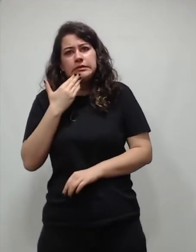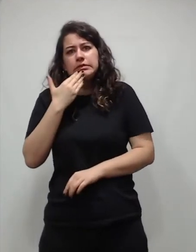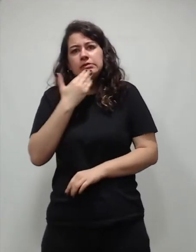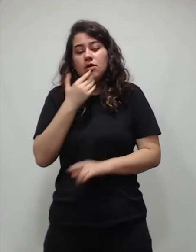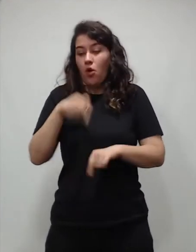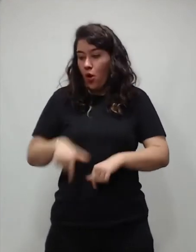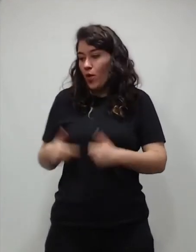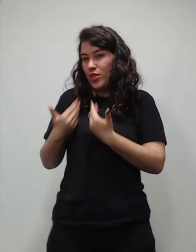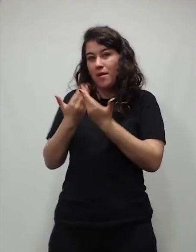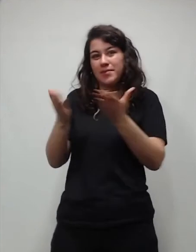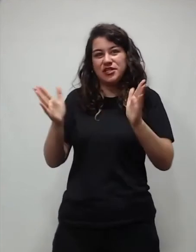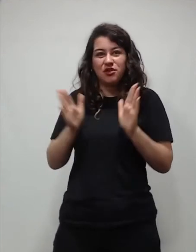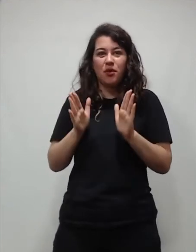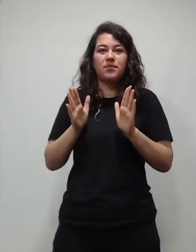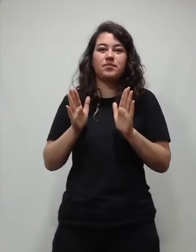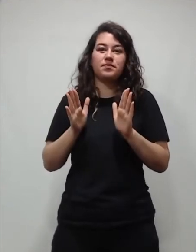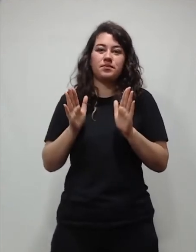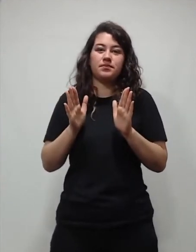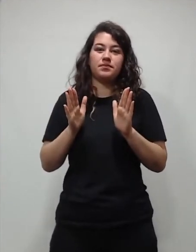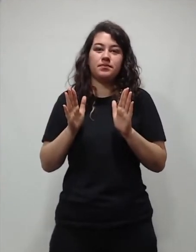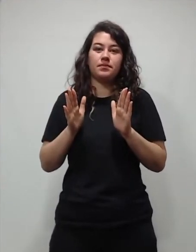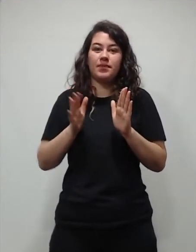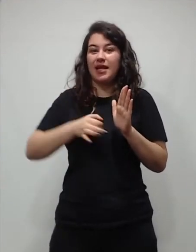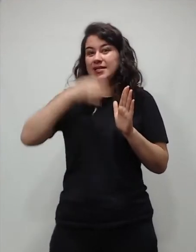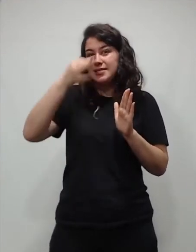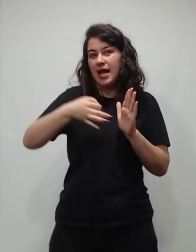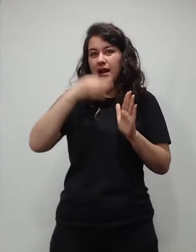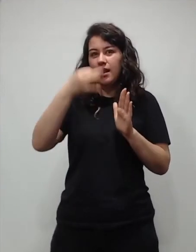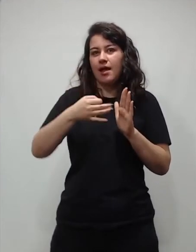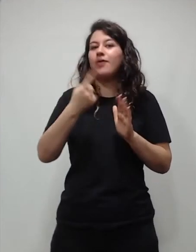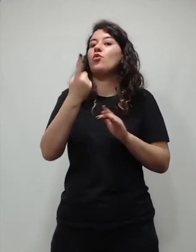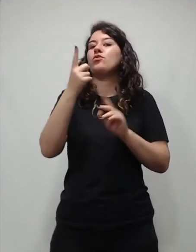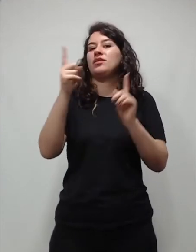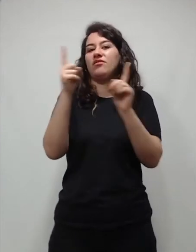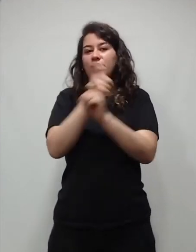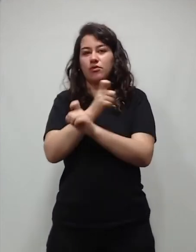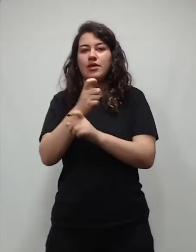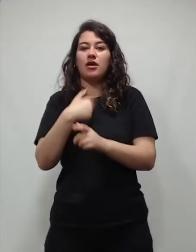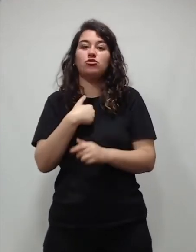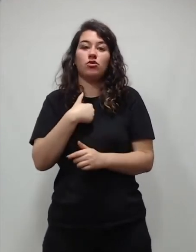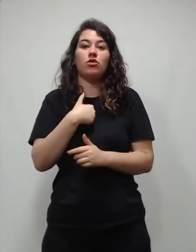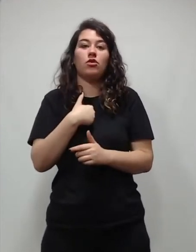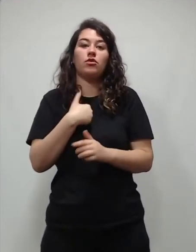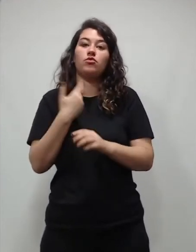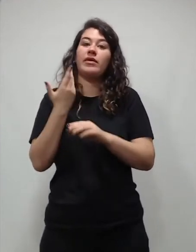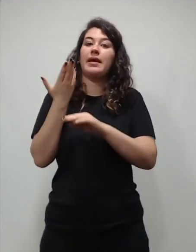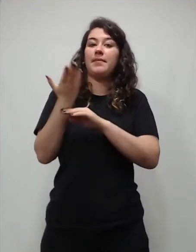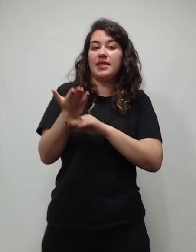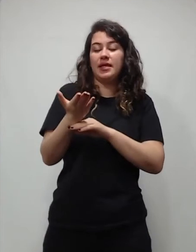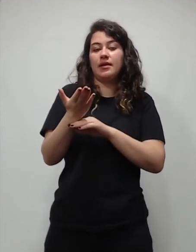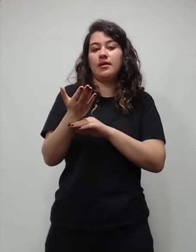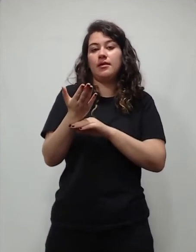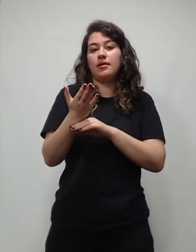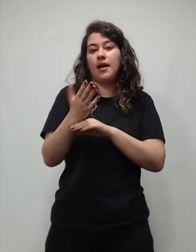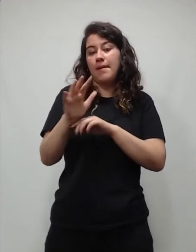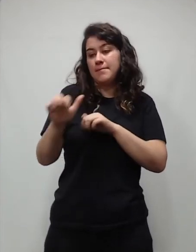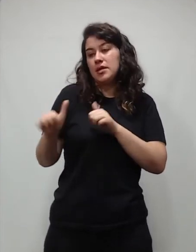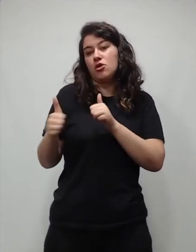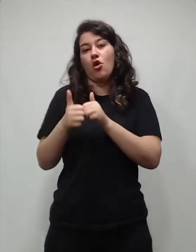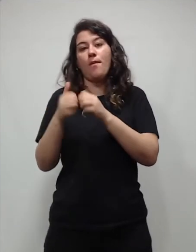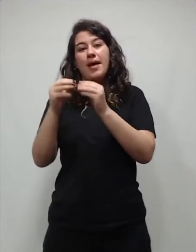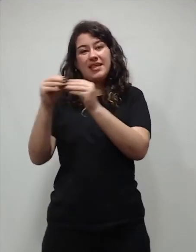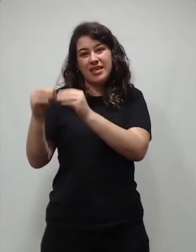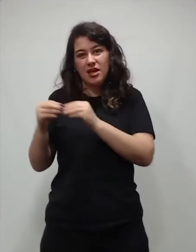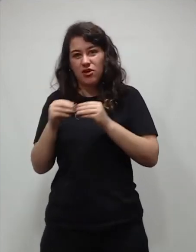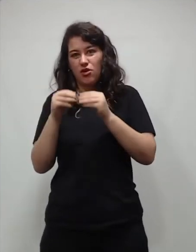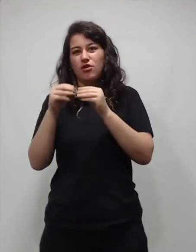Hoy al inicio de esta charla tuvimos una dificultad, por lo cual tuve que pedirle a compañeros y